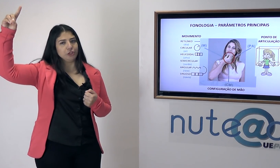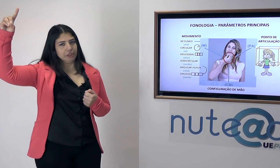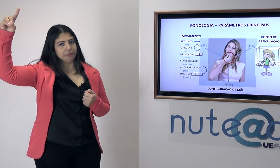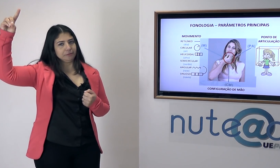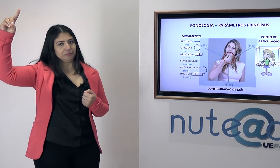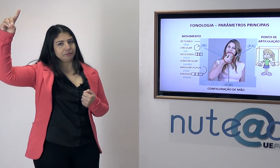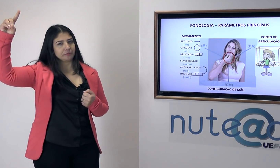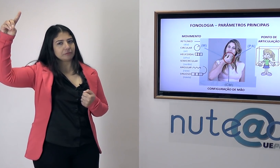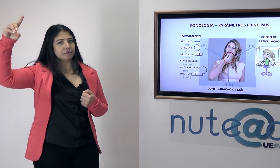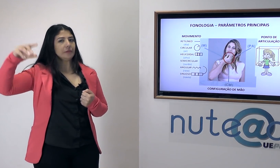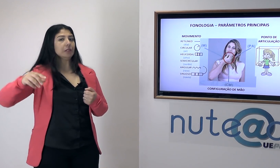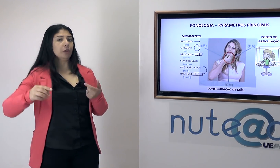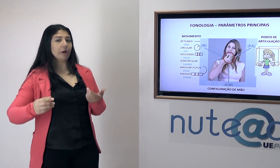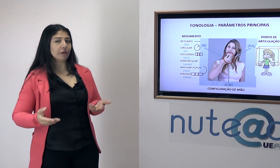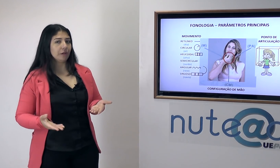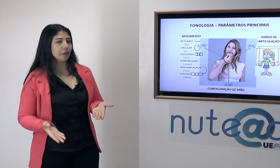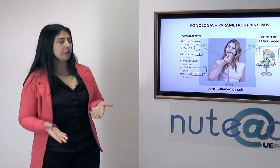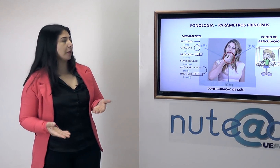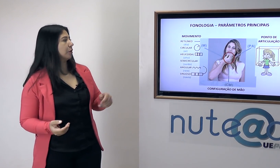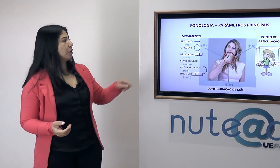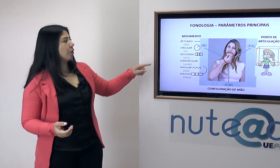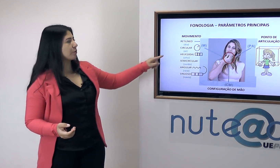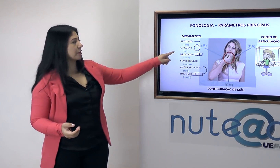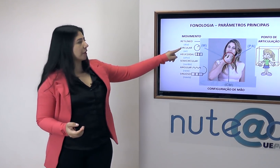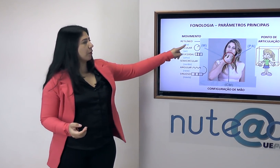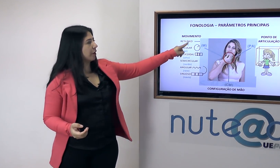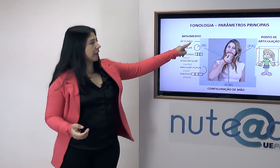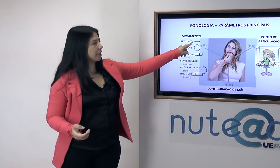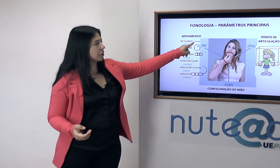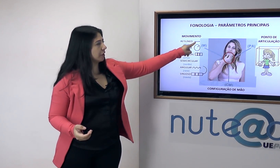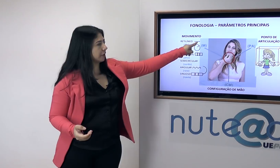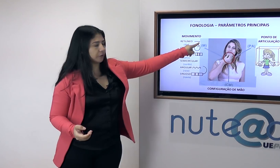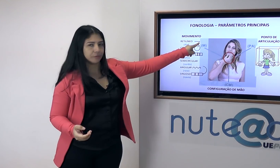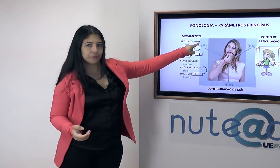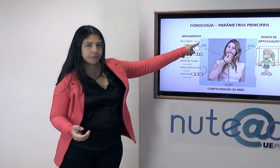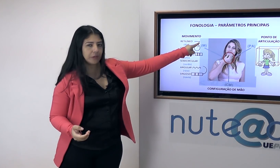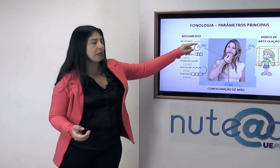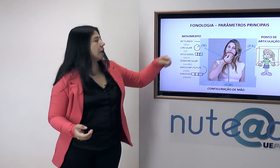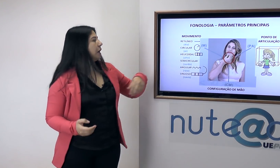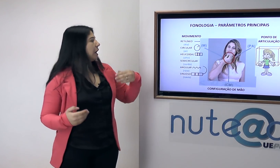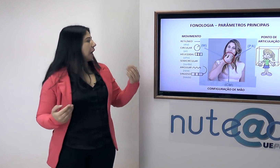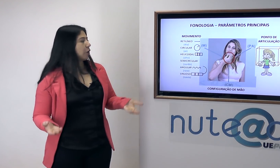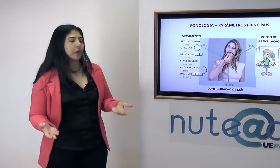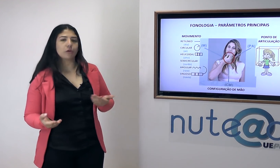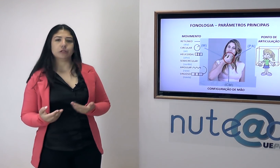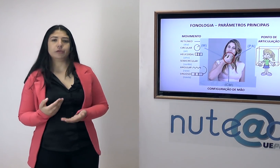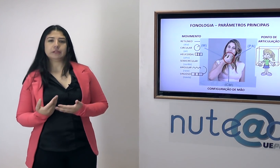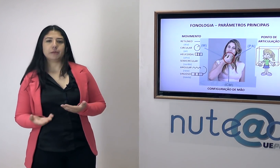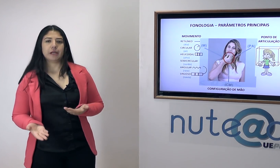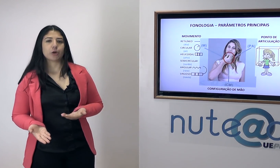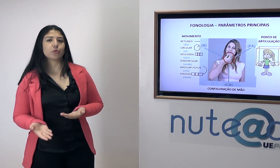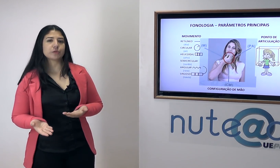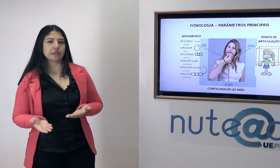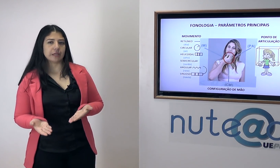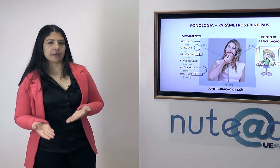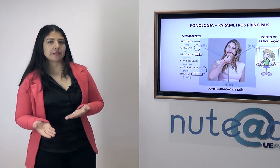Dia. Então, eu tenho um sinal retilíneo. Agora, quando eu for trabalhar com os sinais que